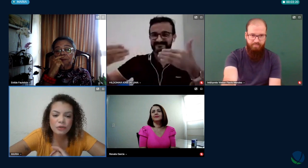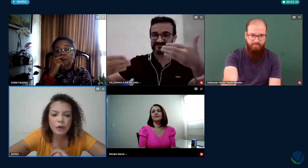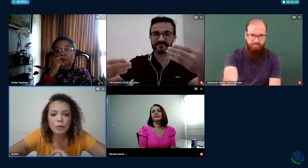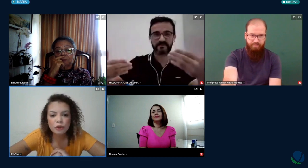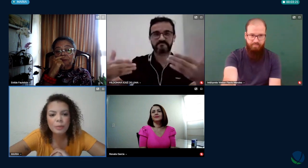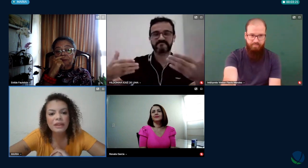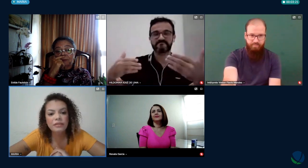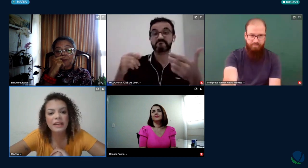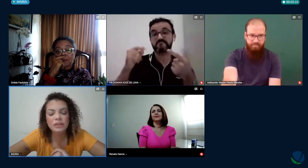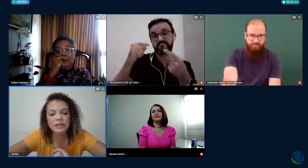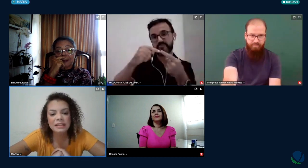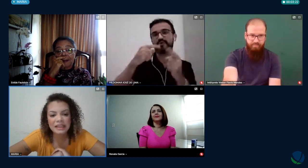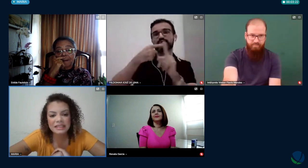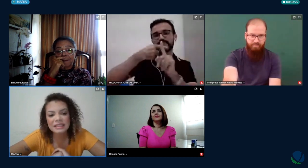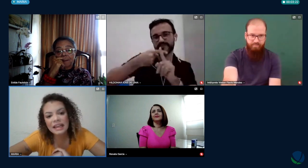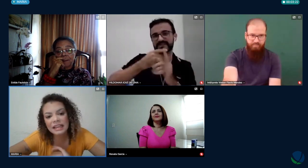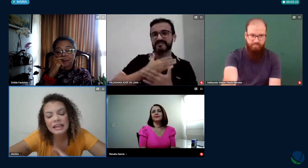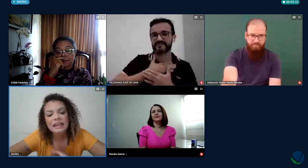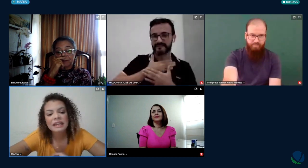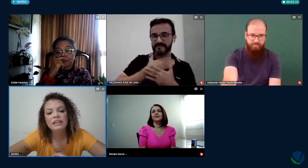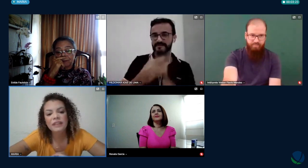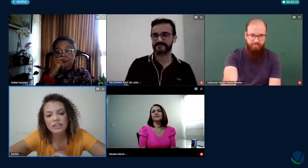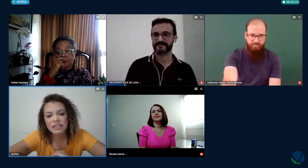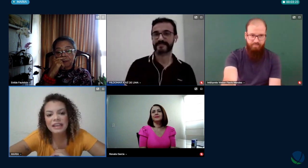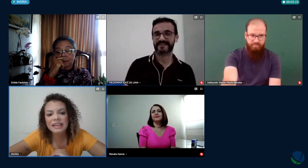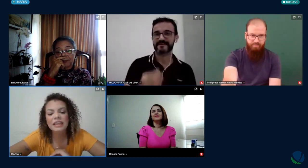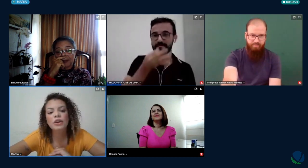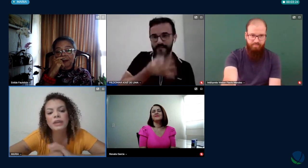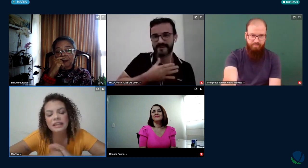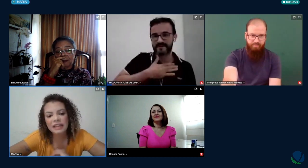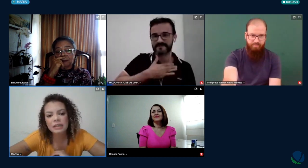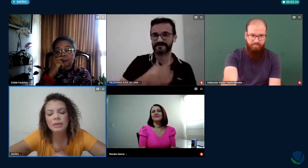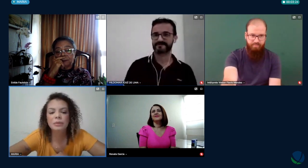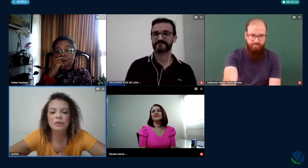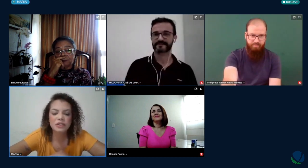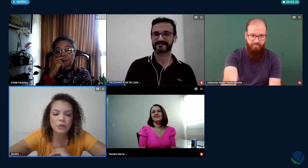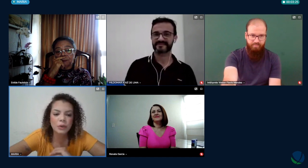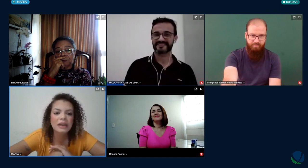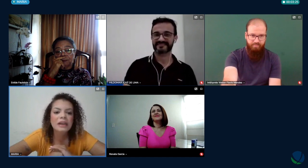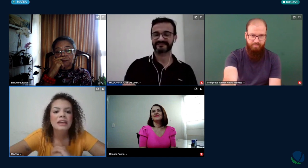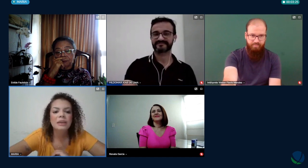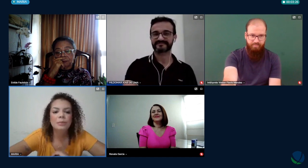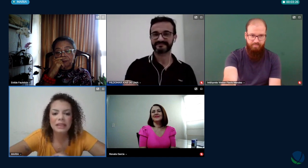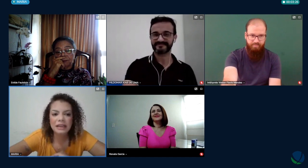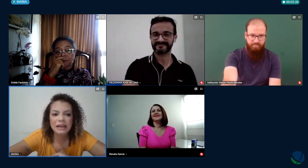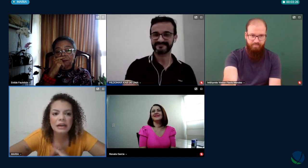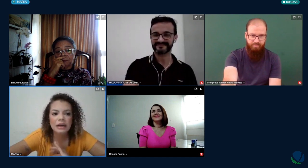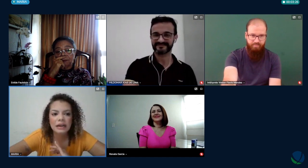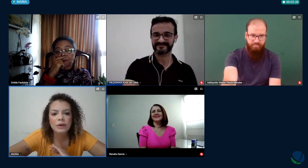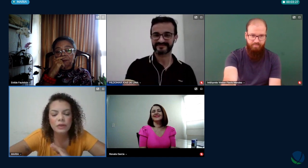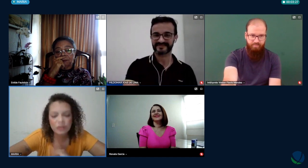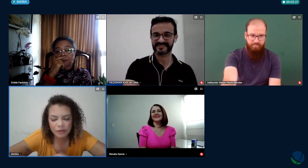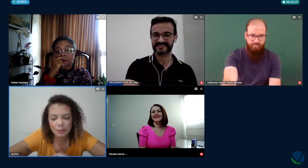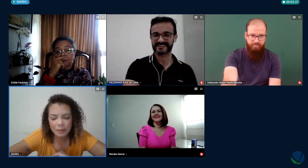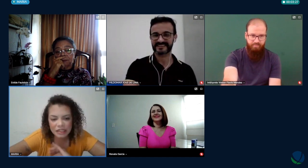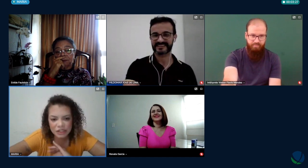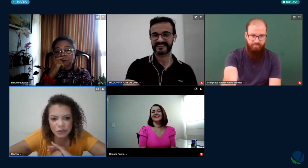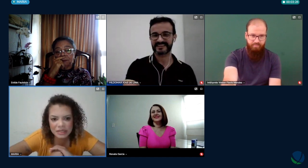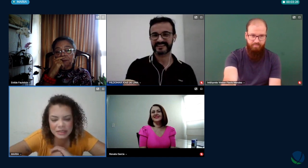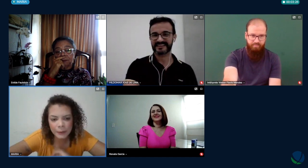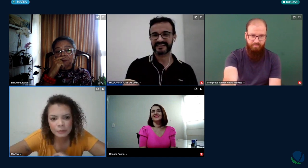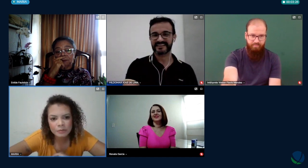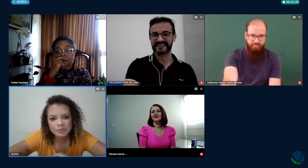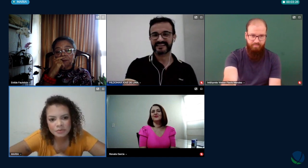E isso foi muito bem feito na tese dela, defendida aqui e orientada pela professora e